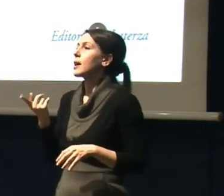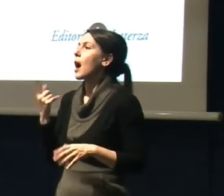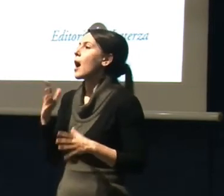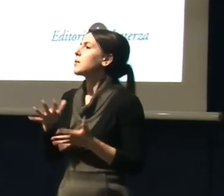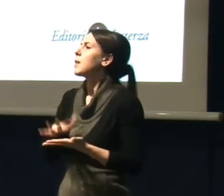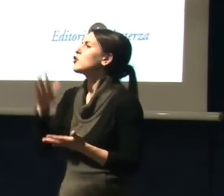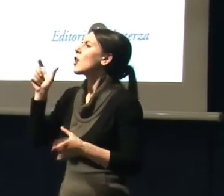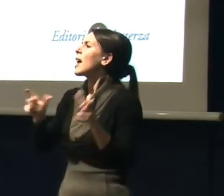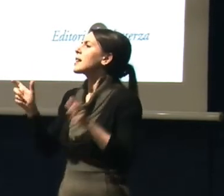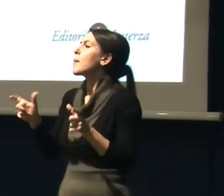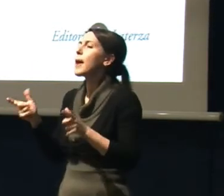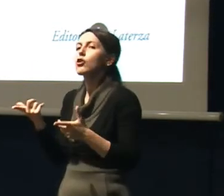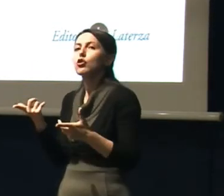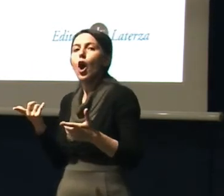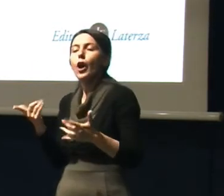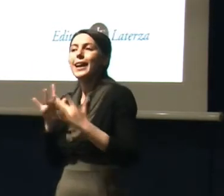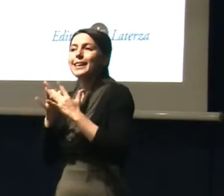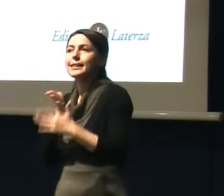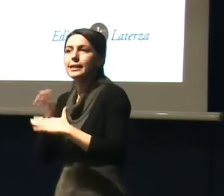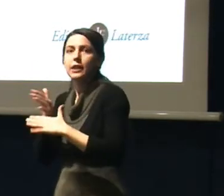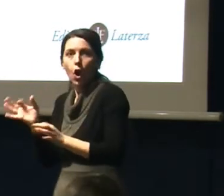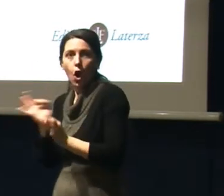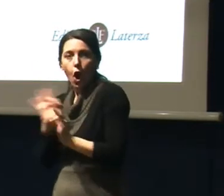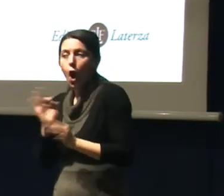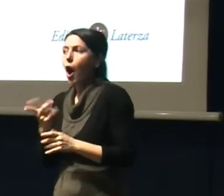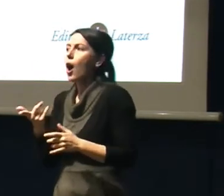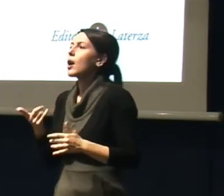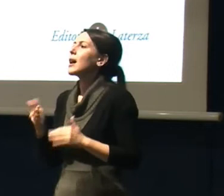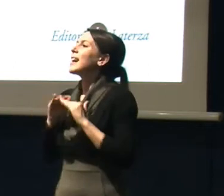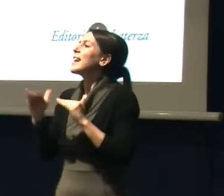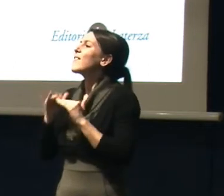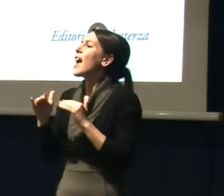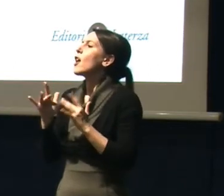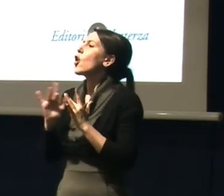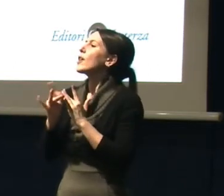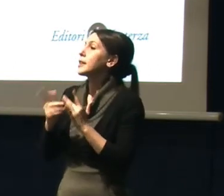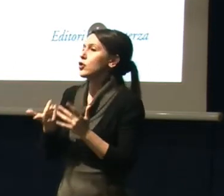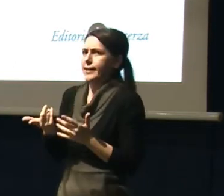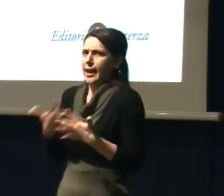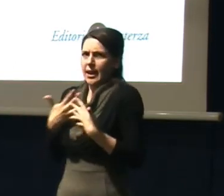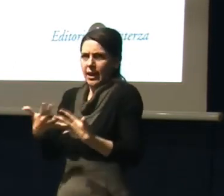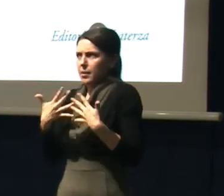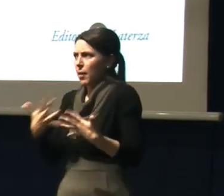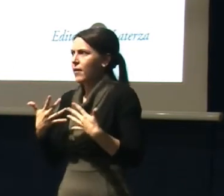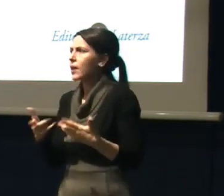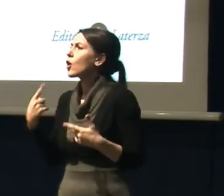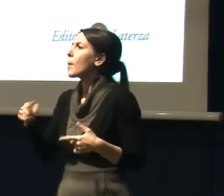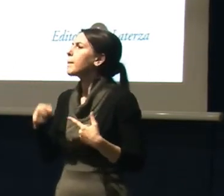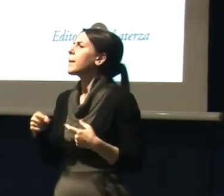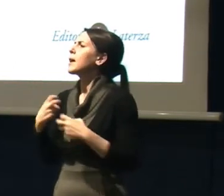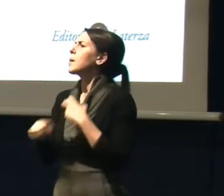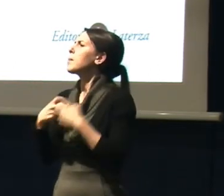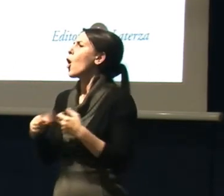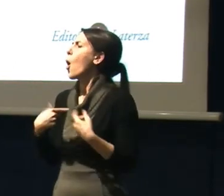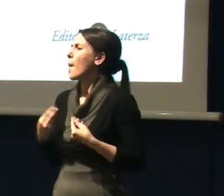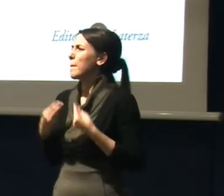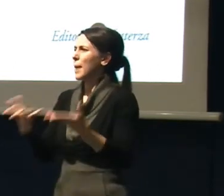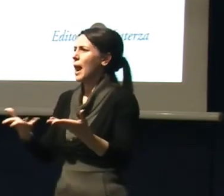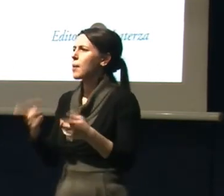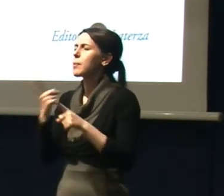connesso non siamo c'è un divario digitale spaventoso tutti questi sono problemi con cui vi lascio